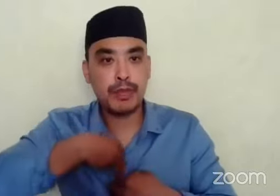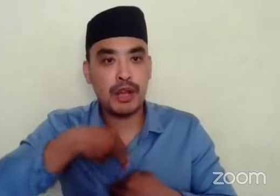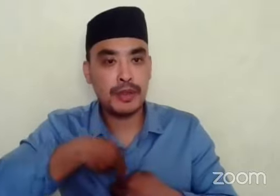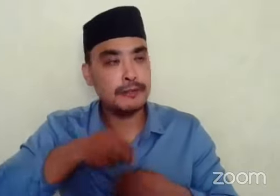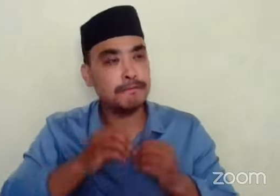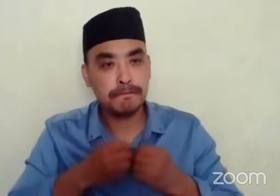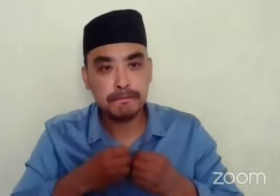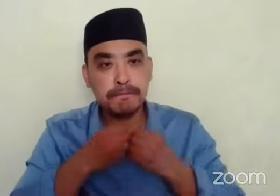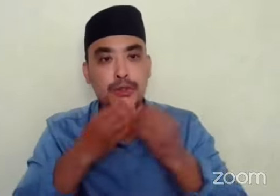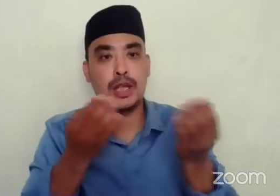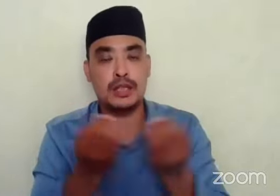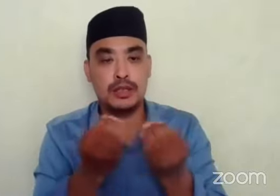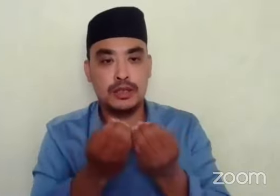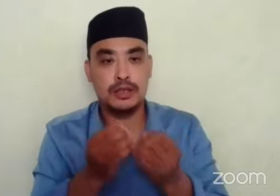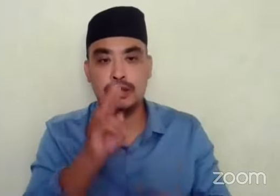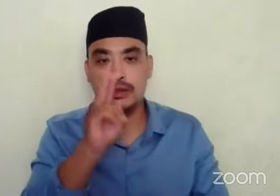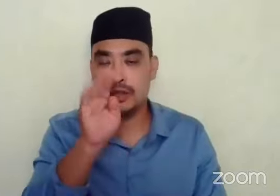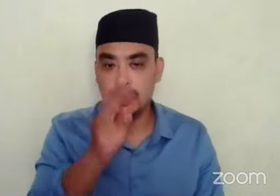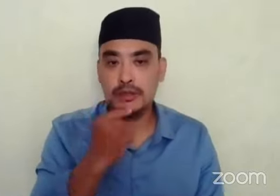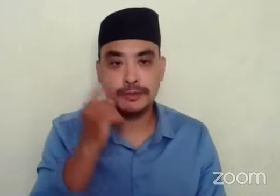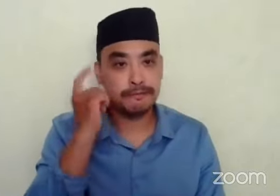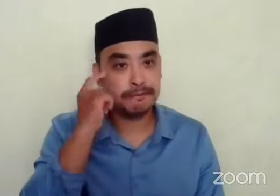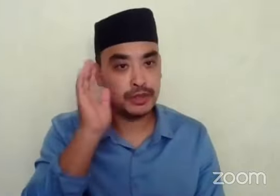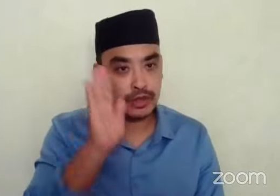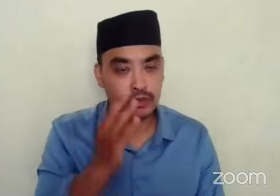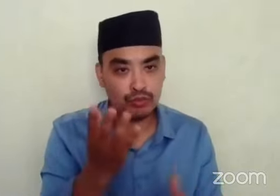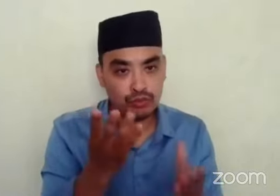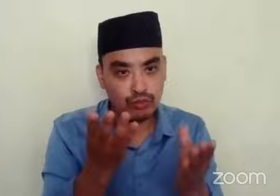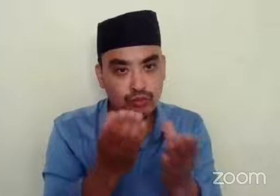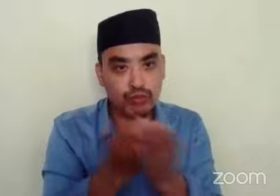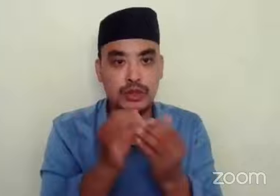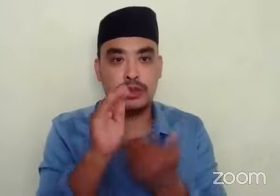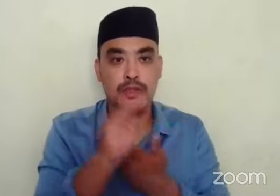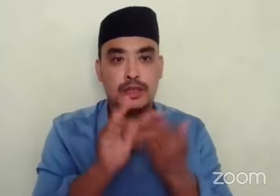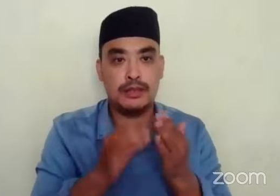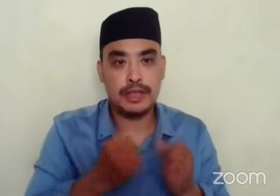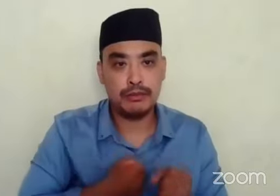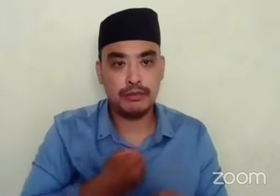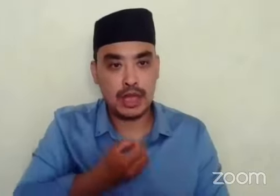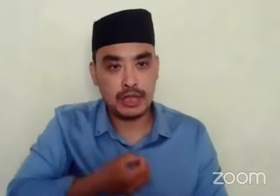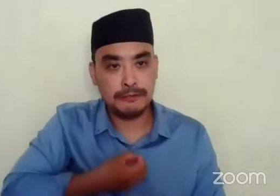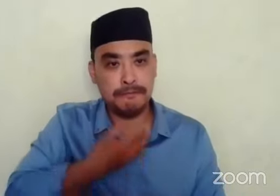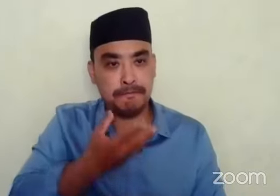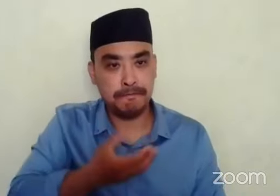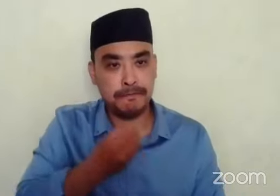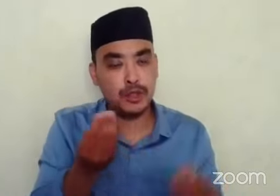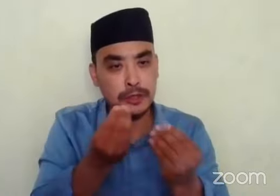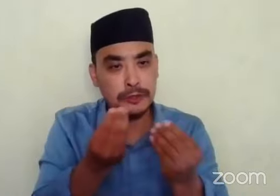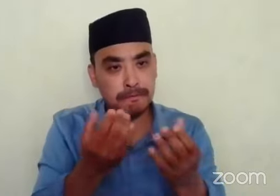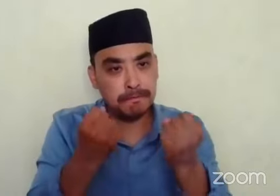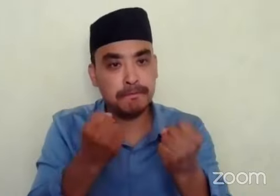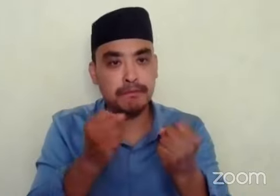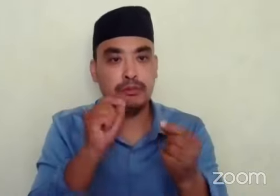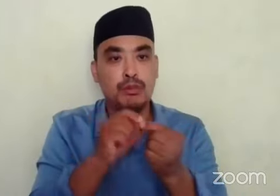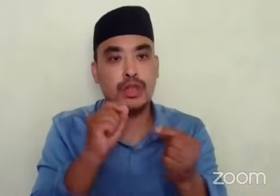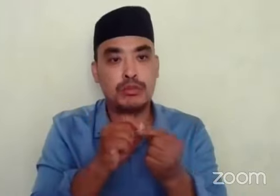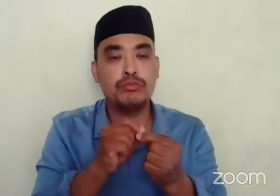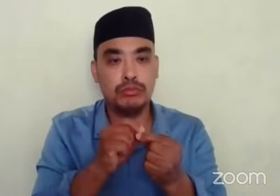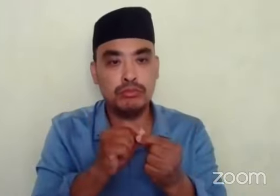गर्ने गर्नुपर्छ भन्ने लाग्छ, र सङ्गठित भएर हाम्रा आवाजहरू चाहिँ अलिकति बलियो मात्रामा